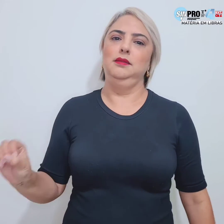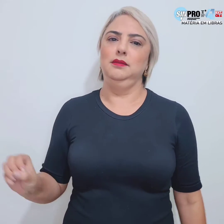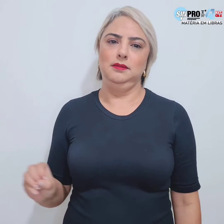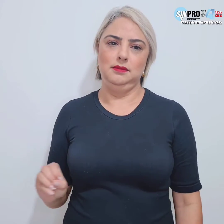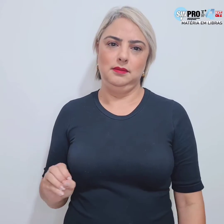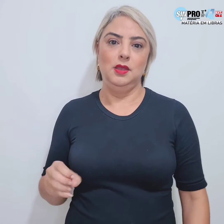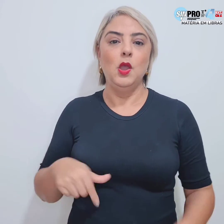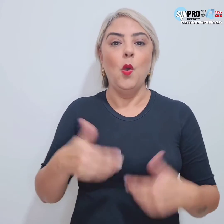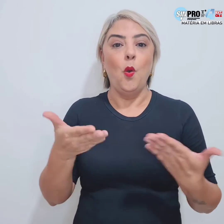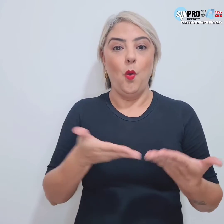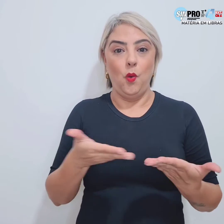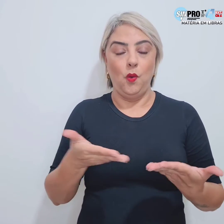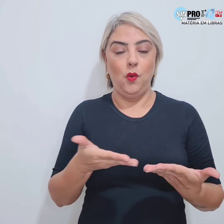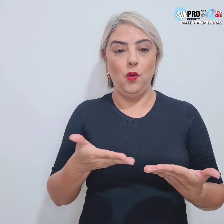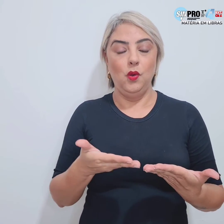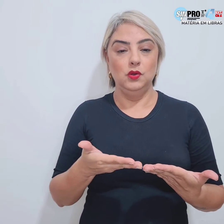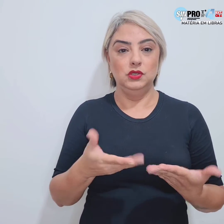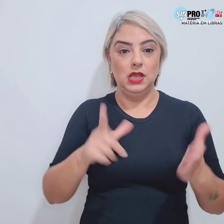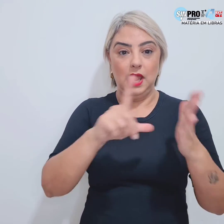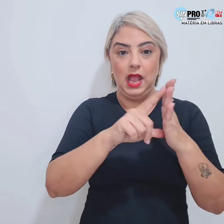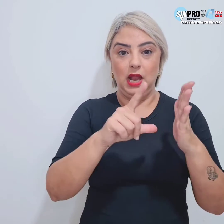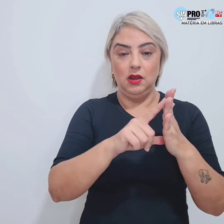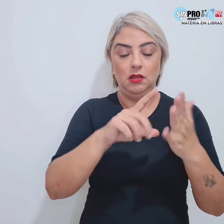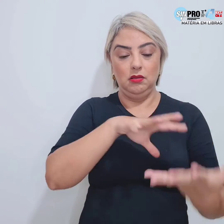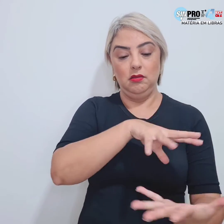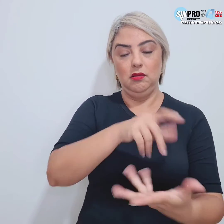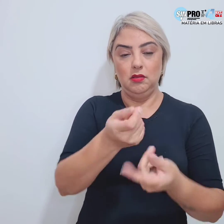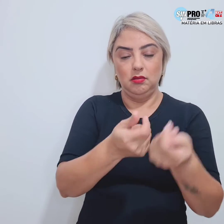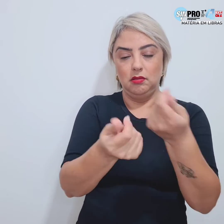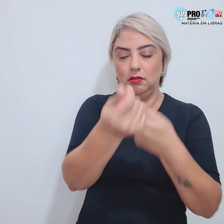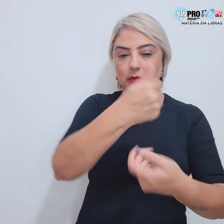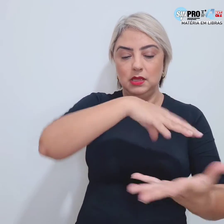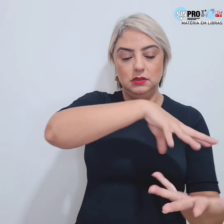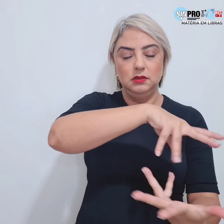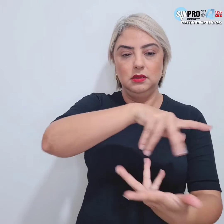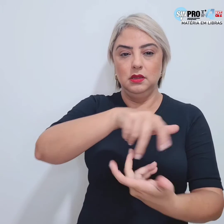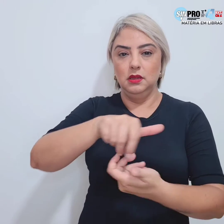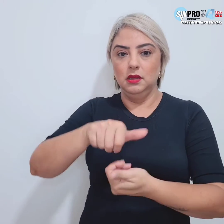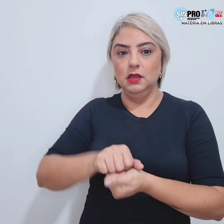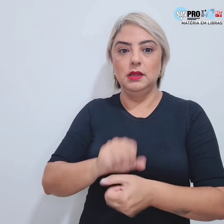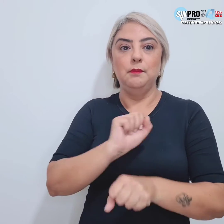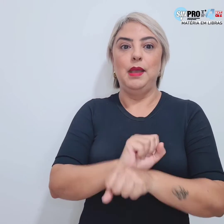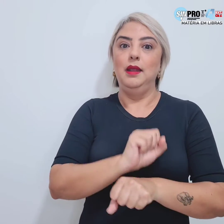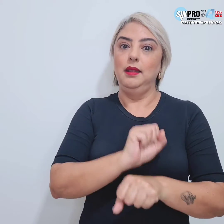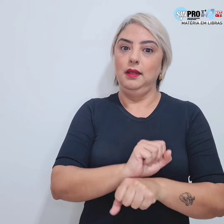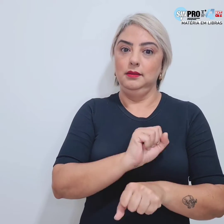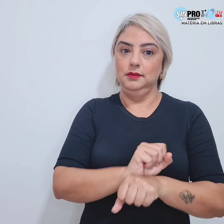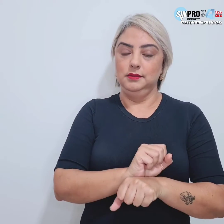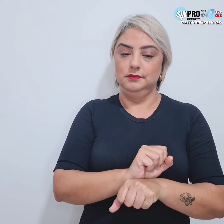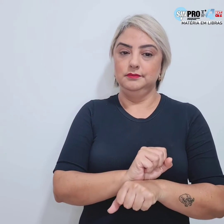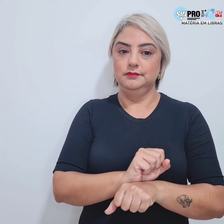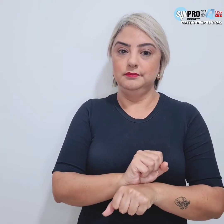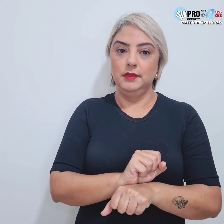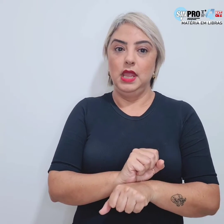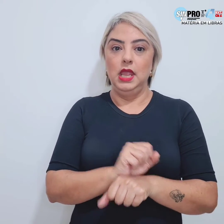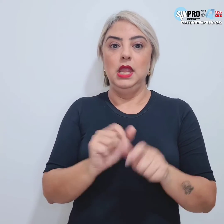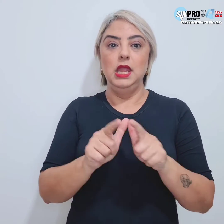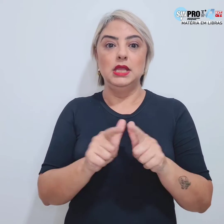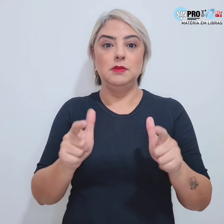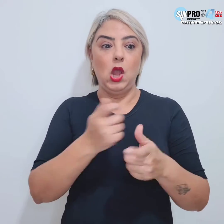Atualmente, o comércio internacional está estagnado e as maiores economias